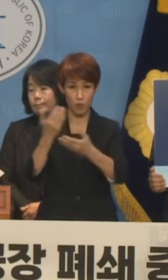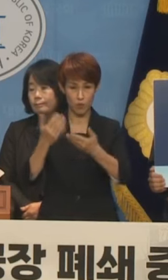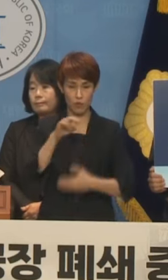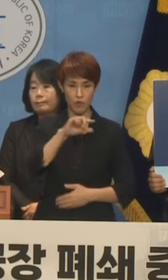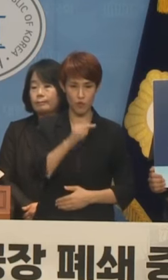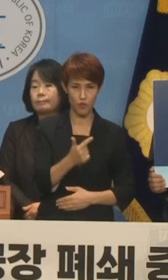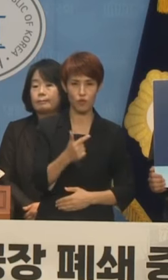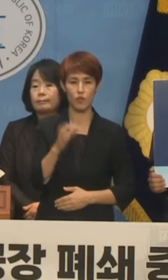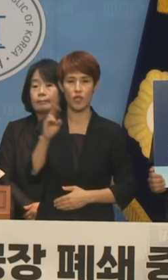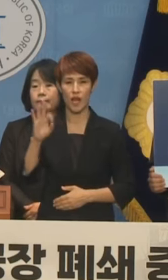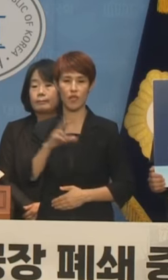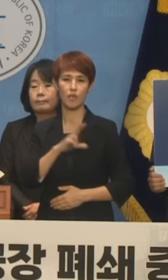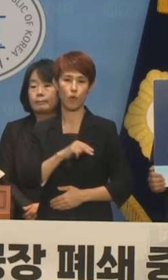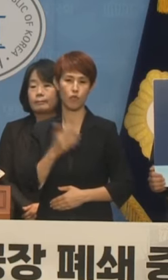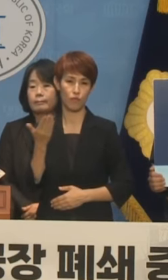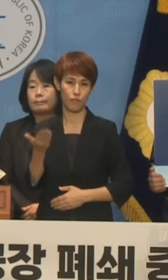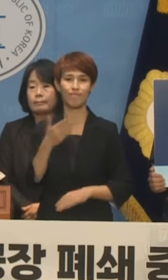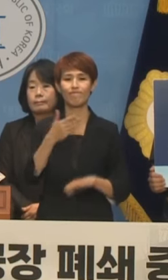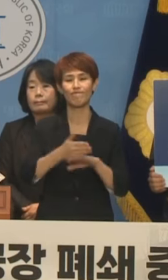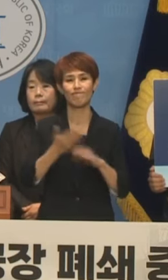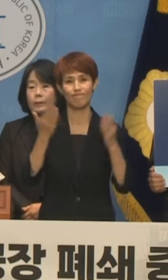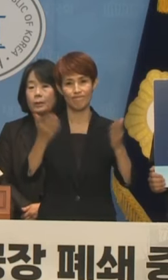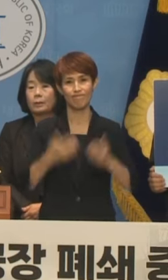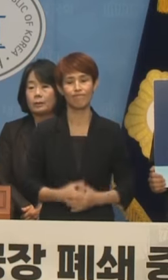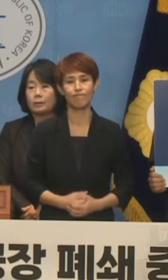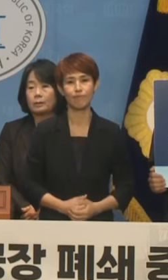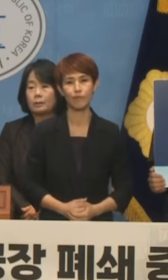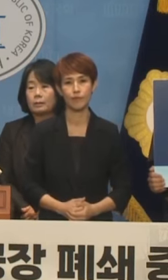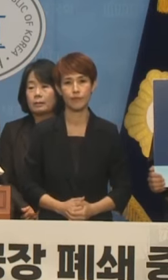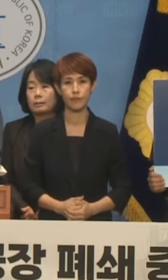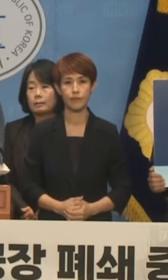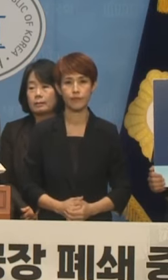양경규 두 의원님과 보좌진에게 감사 인사 올립니다.